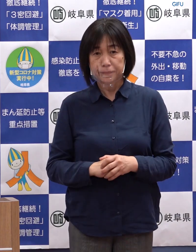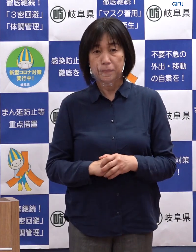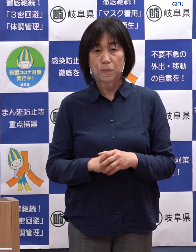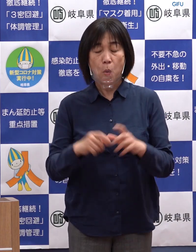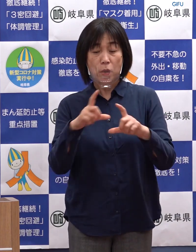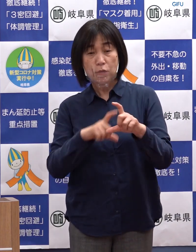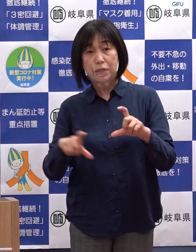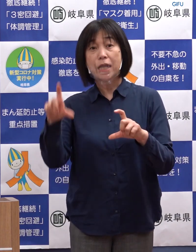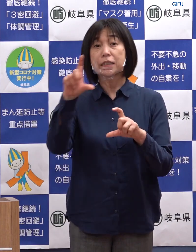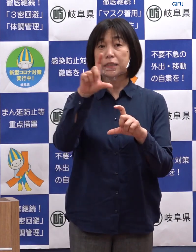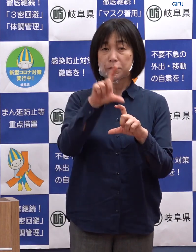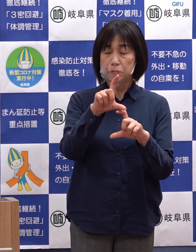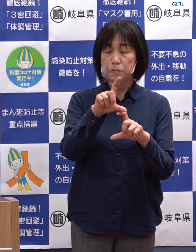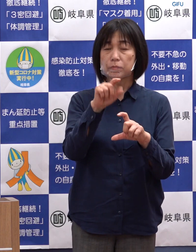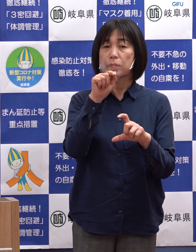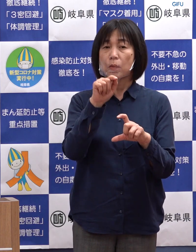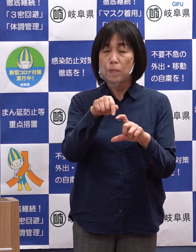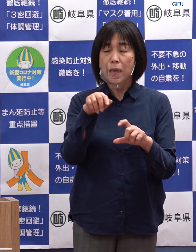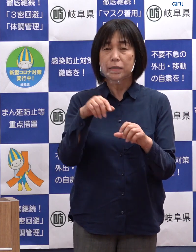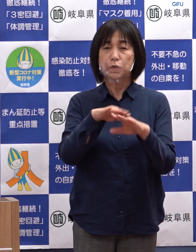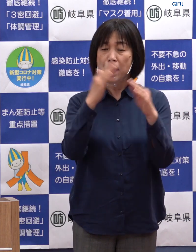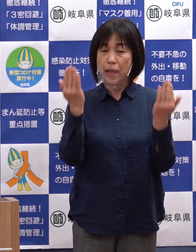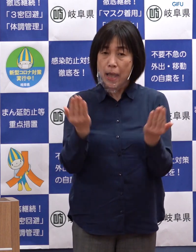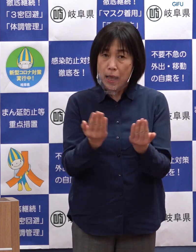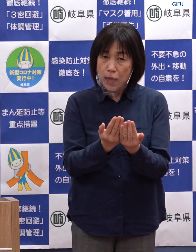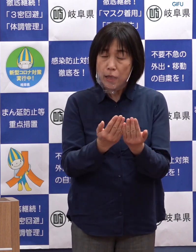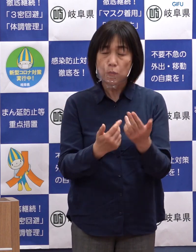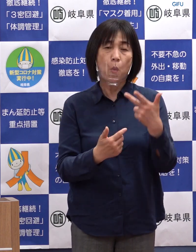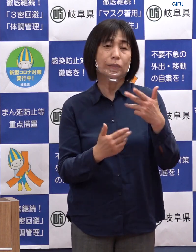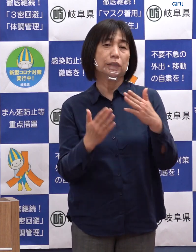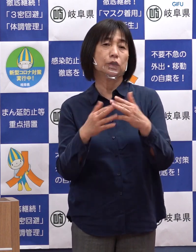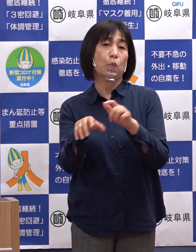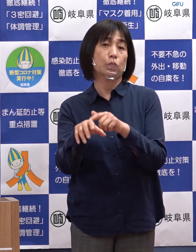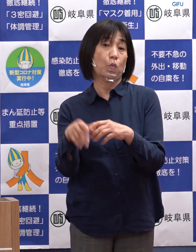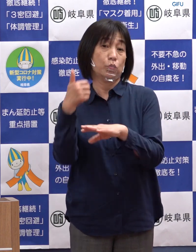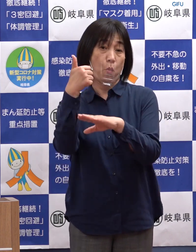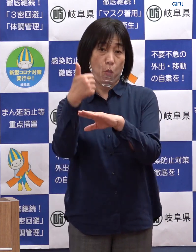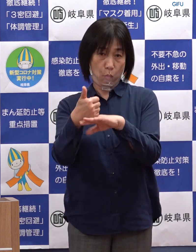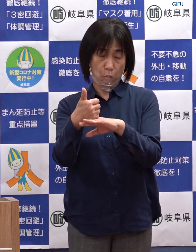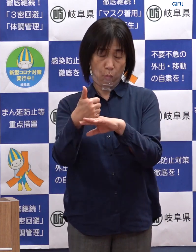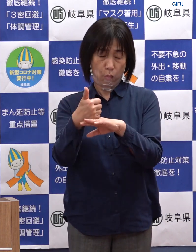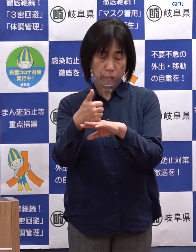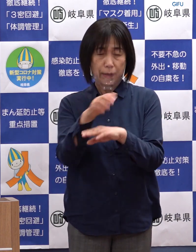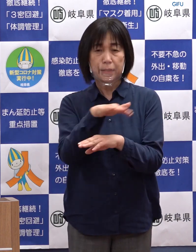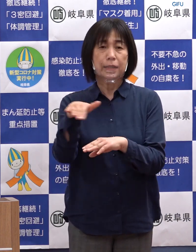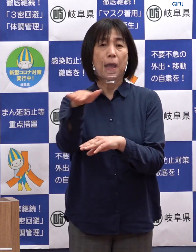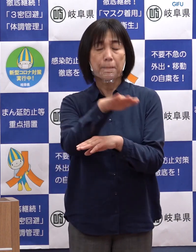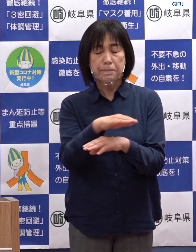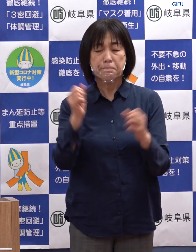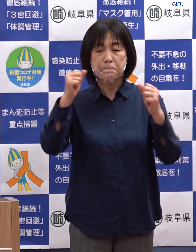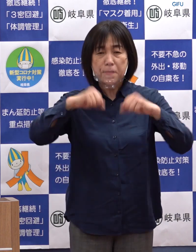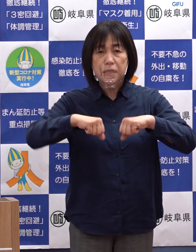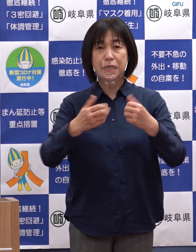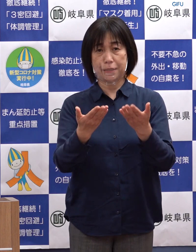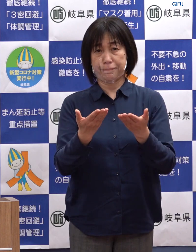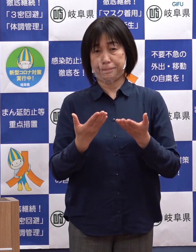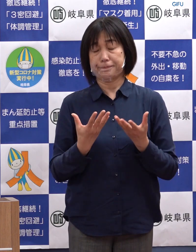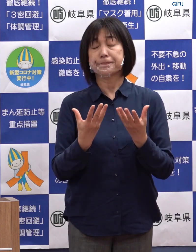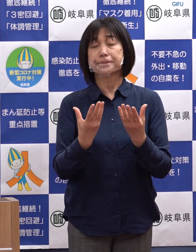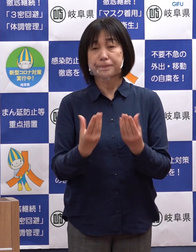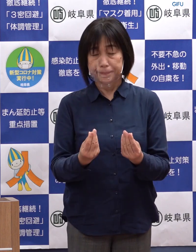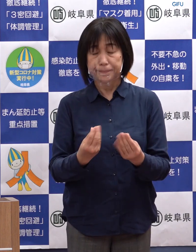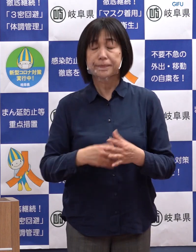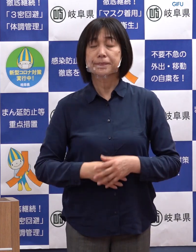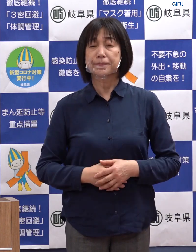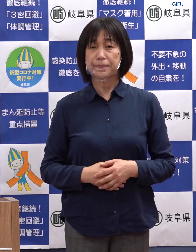ては、すべての市町村の市町村長さんも、同意をしていただいたということで、ご了解いただい